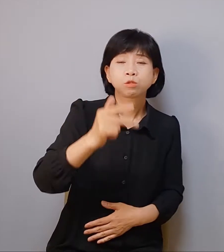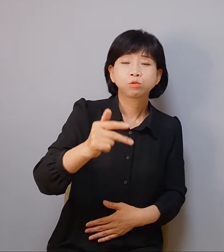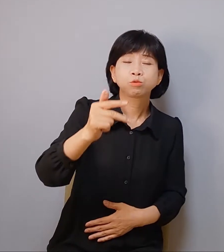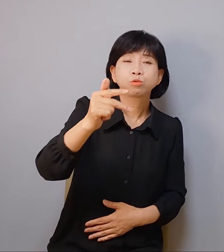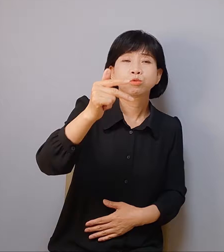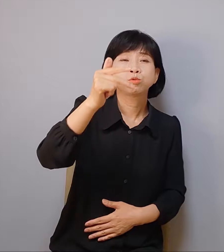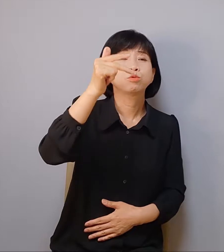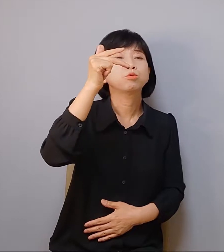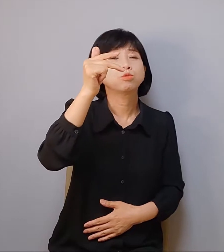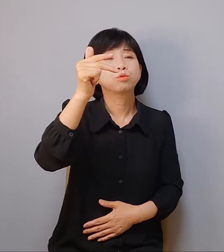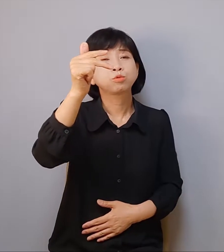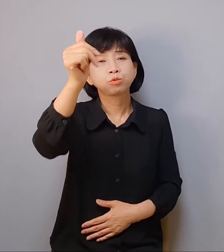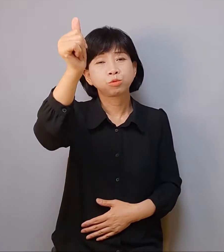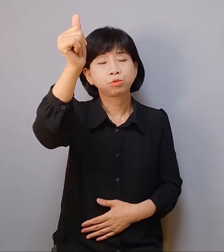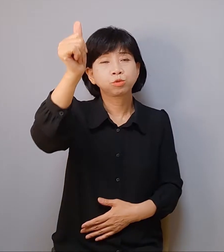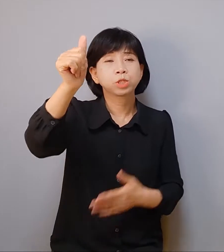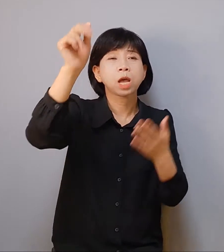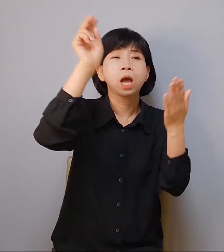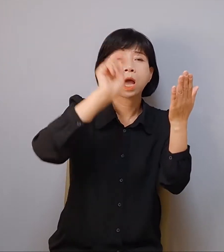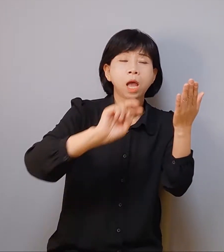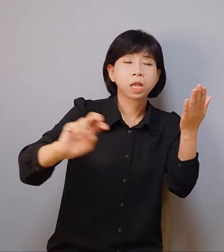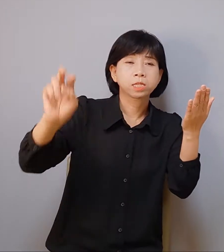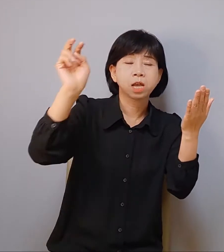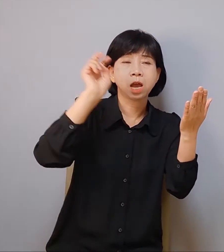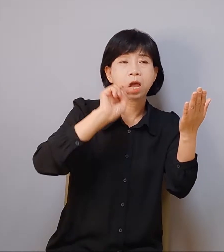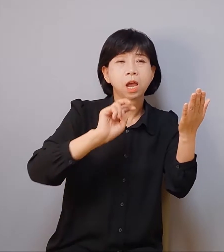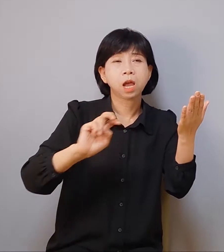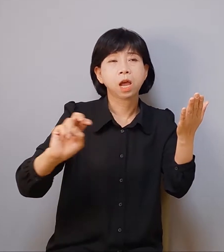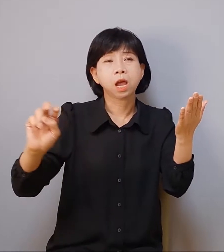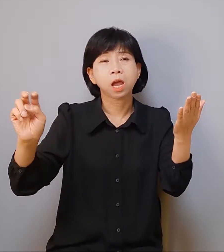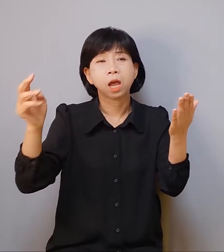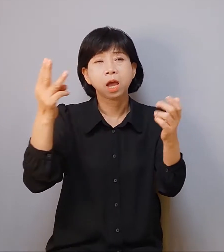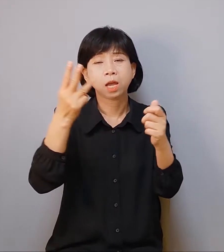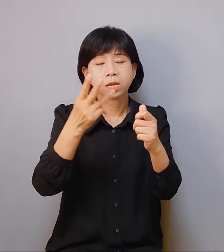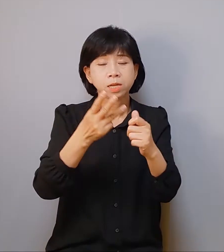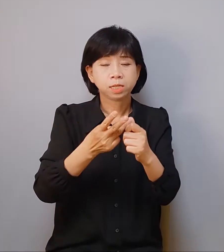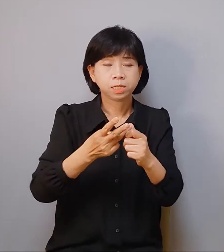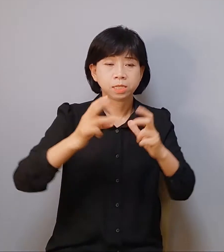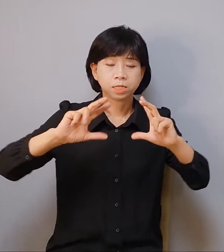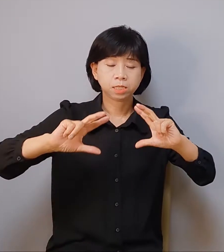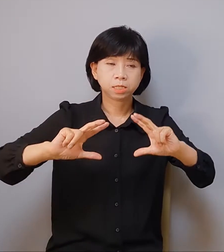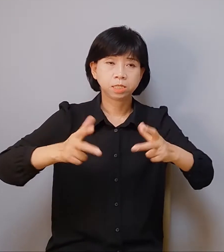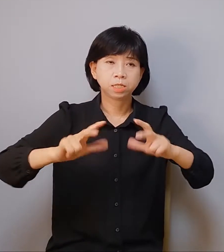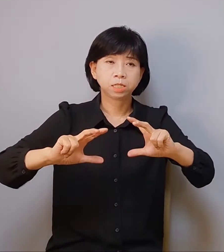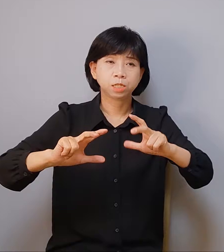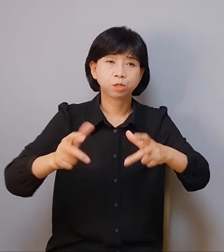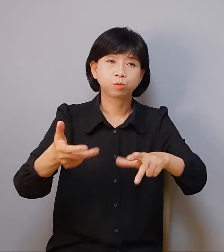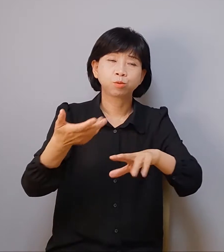만유의 주 찬양. 이